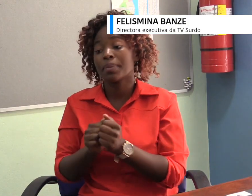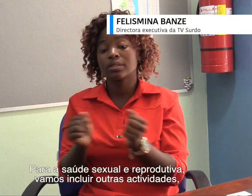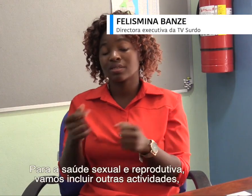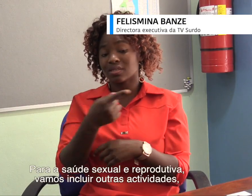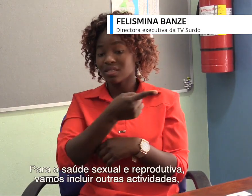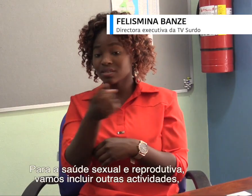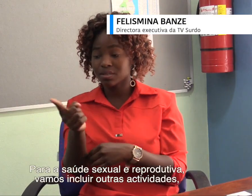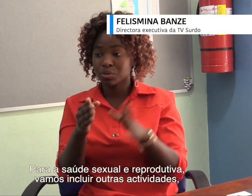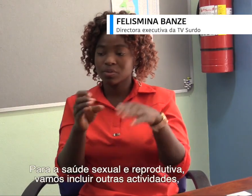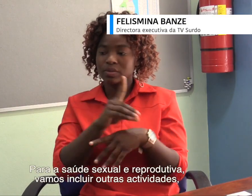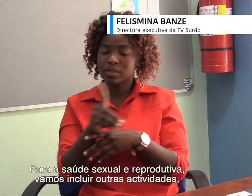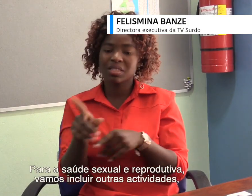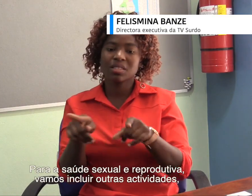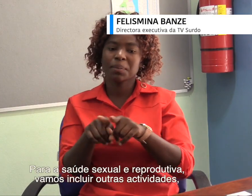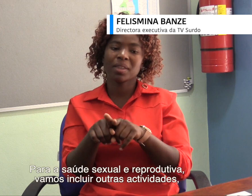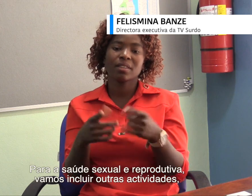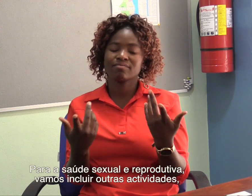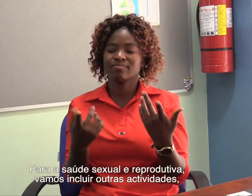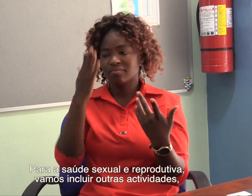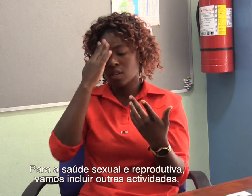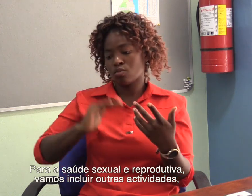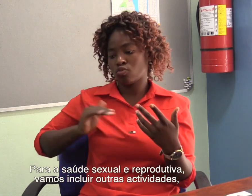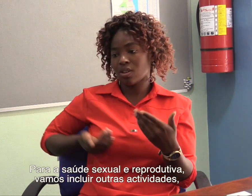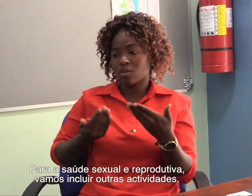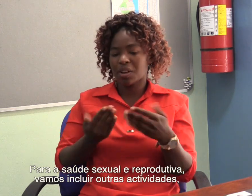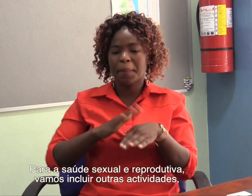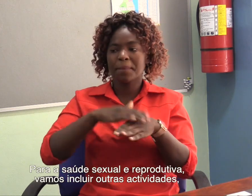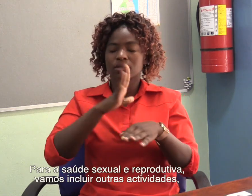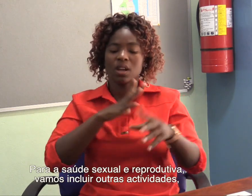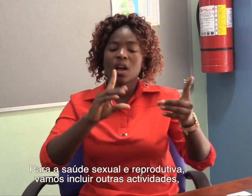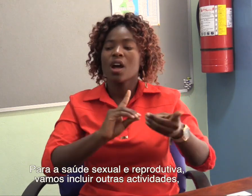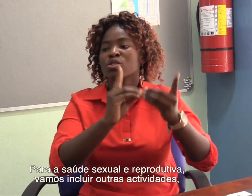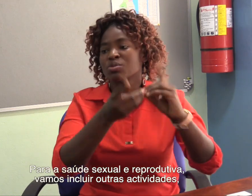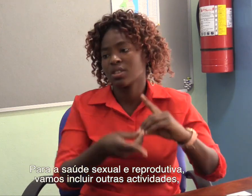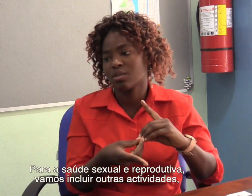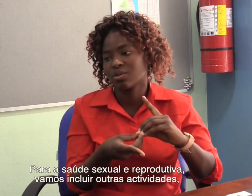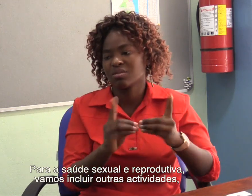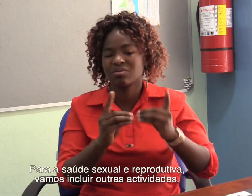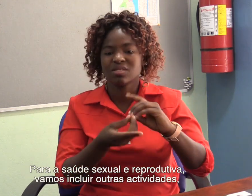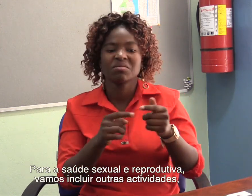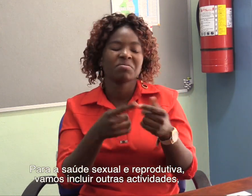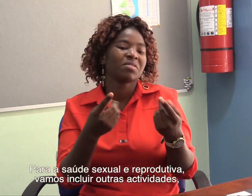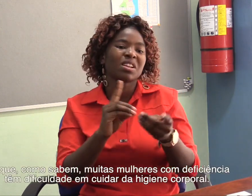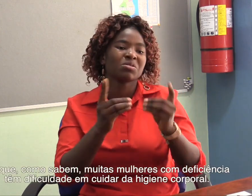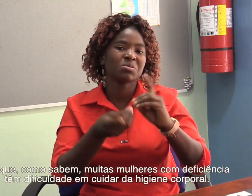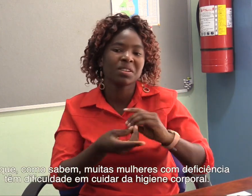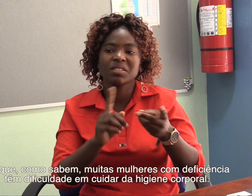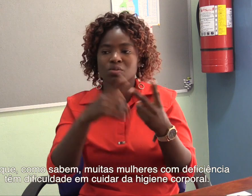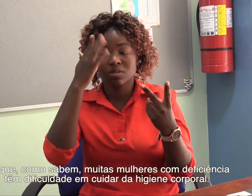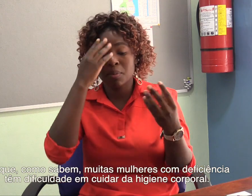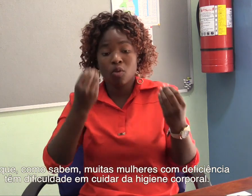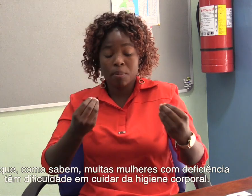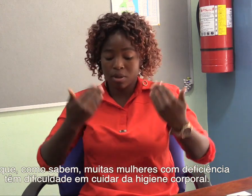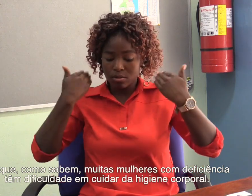Para a saúde sexual e reprodutiva, vamos incluir outras atividades, porque,